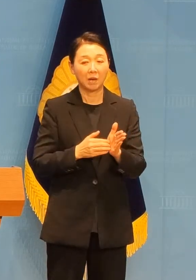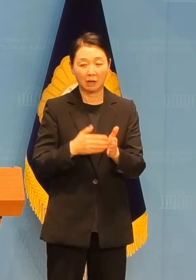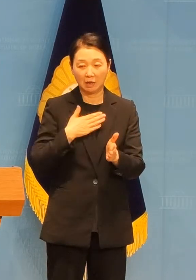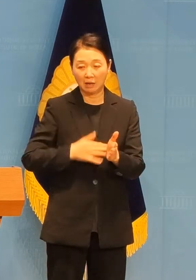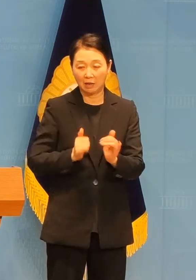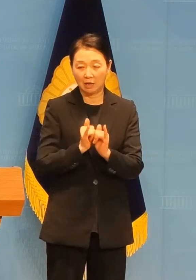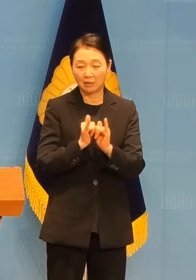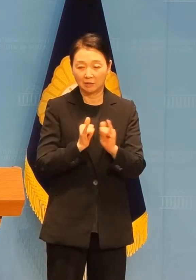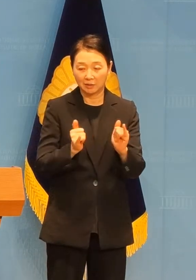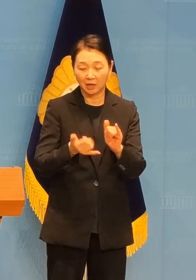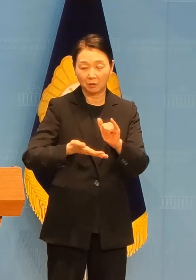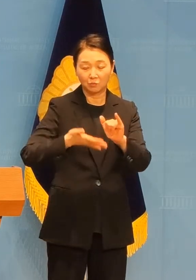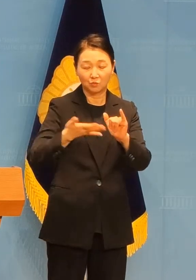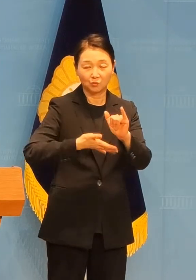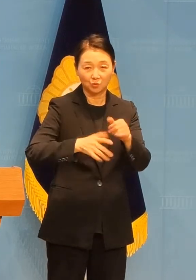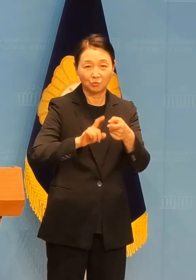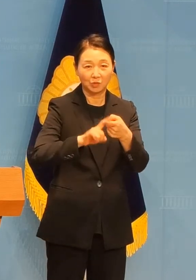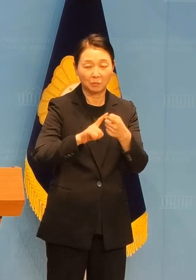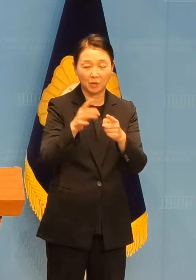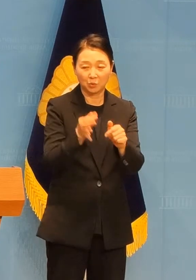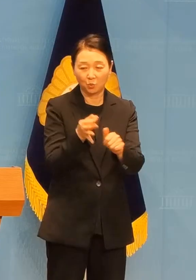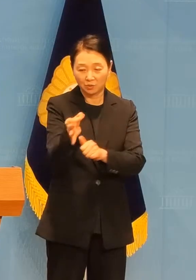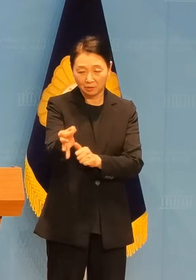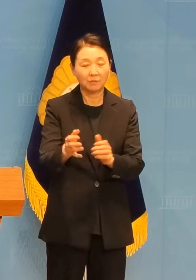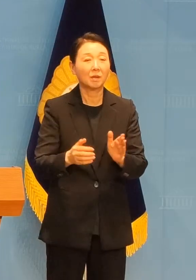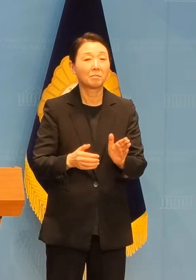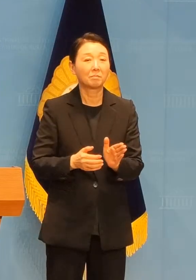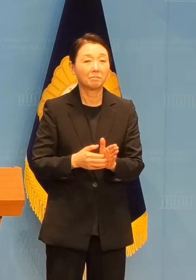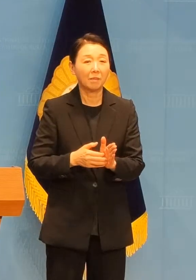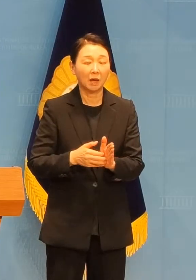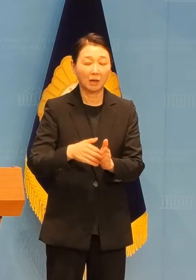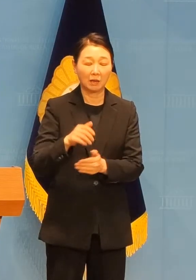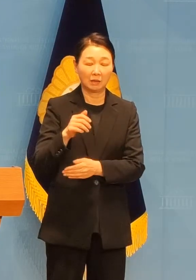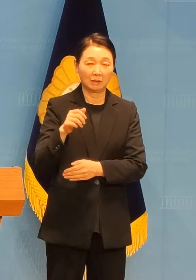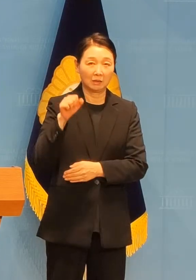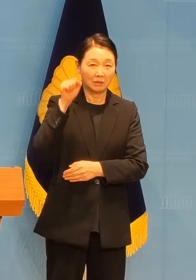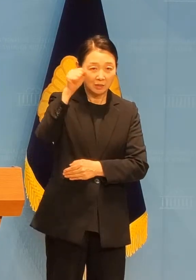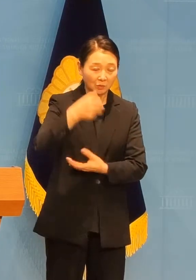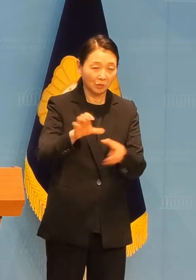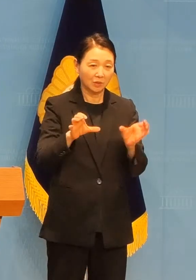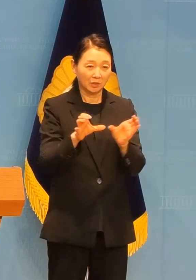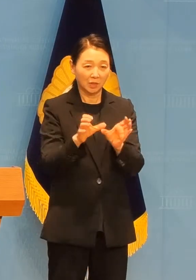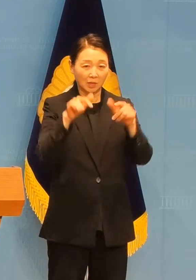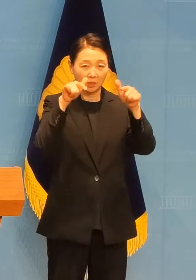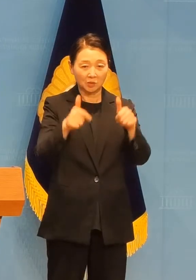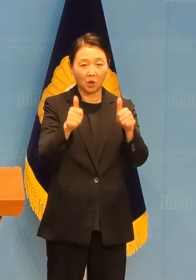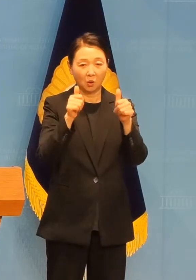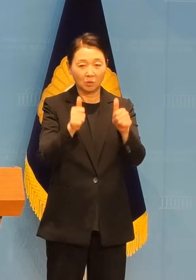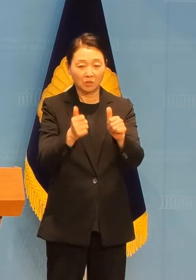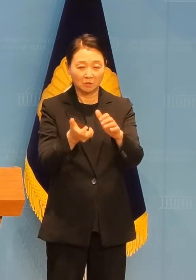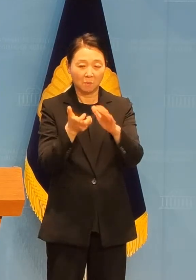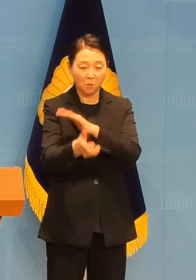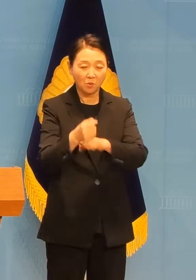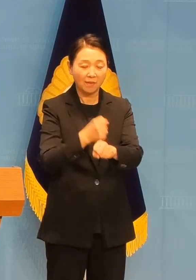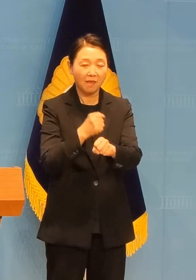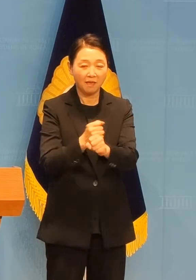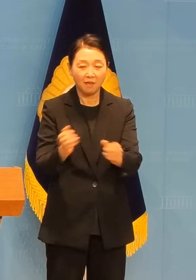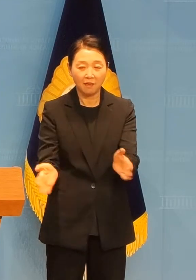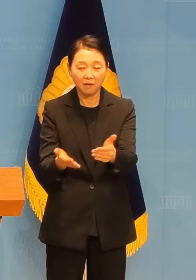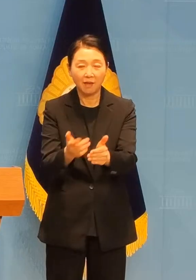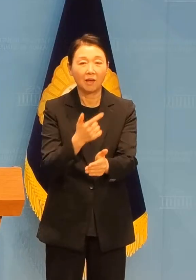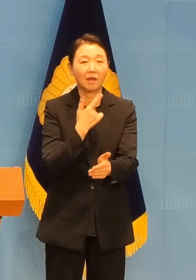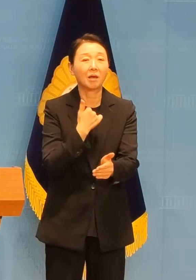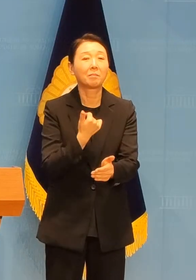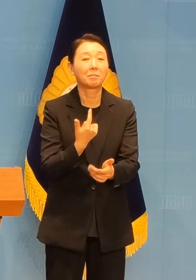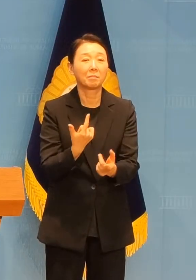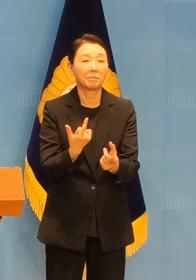극우 유튜버들에게 자금을 전달하며 시위대의 서부지법 폭동을 선동한 혐의입니다.